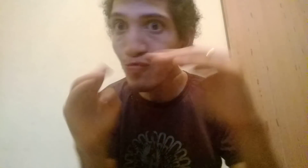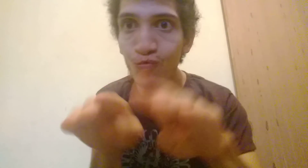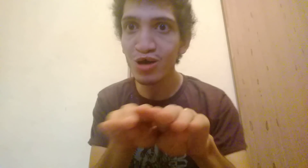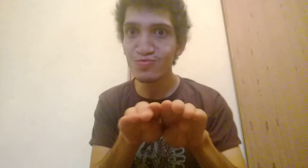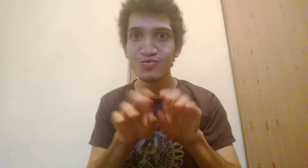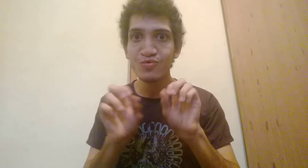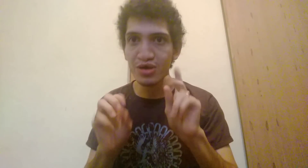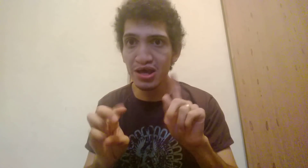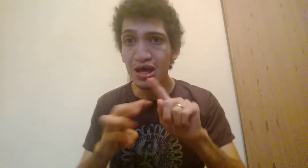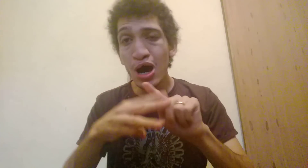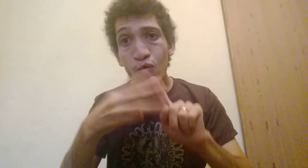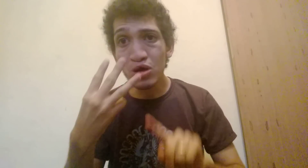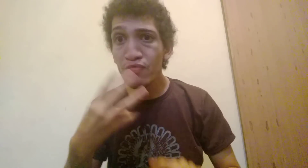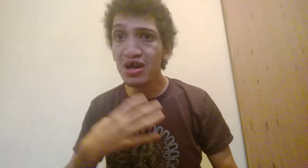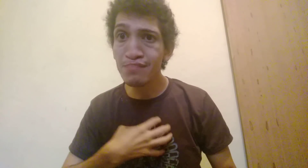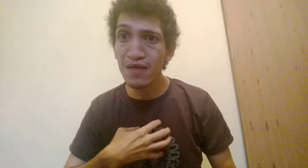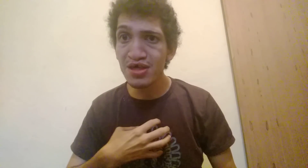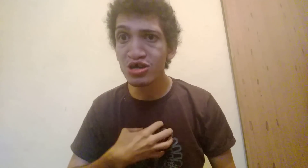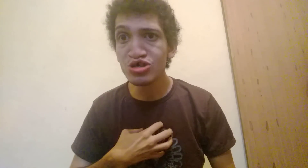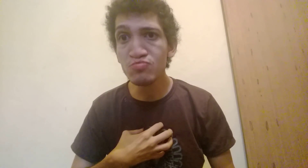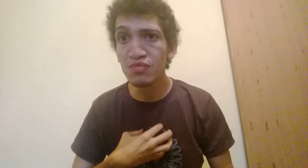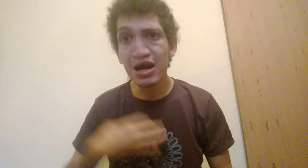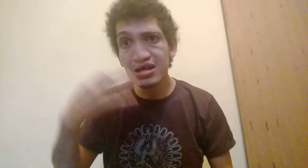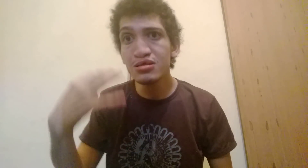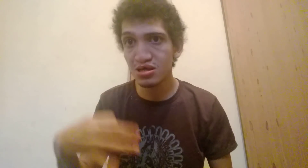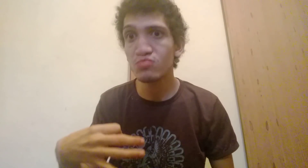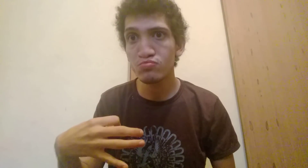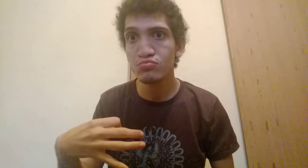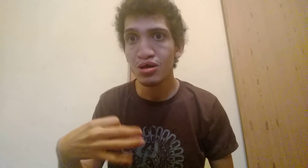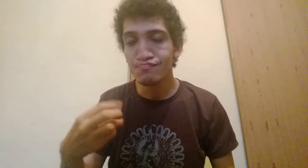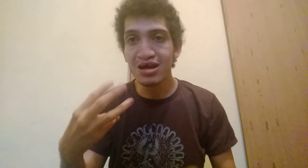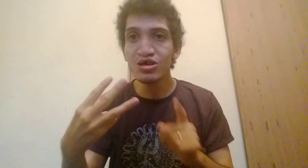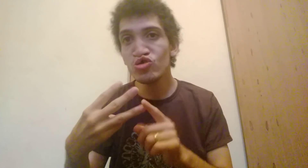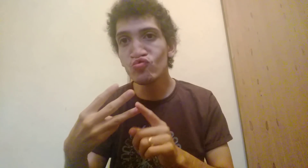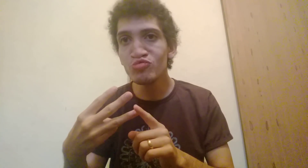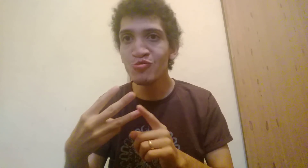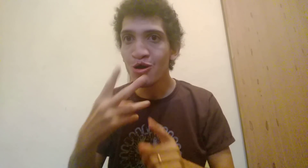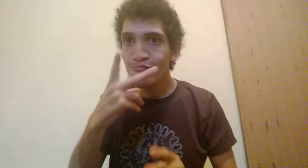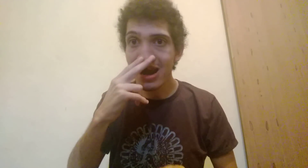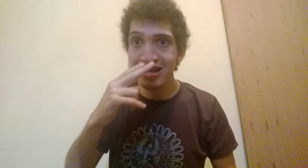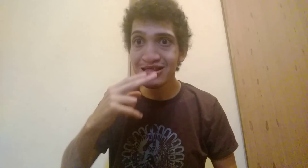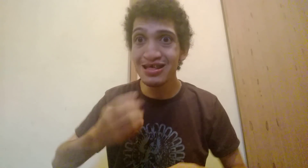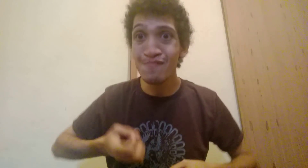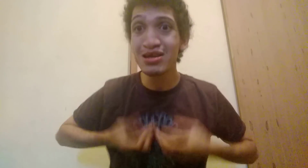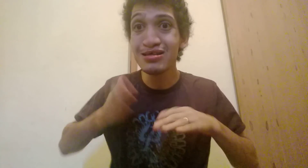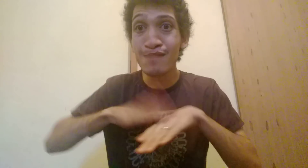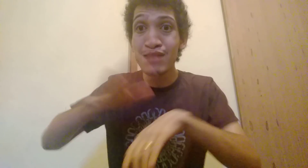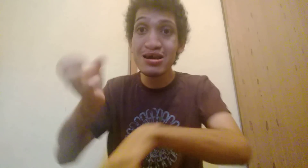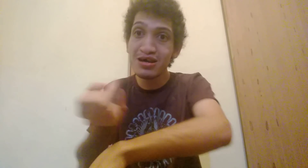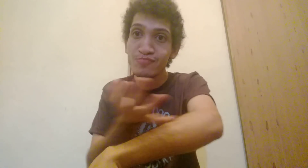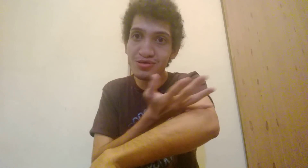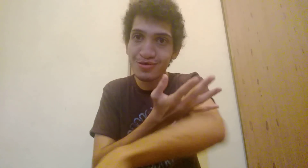quanto. Ok? Ok? três maneiras aí estariam certos. Mas esse último parece que ia expressar mais a emoção.